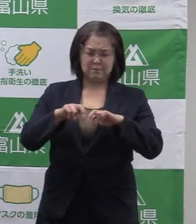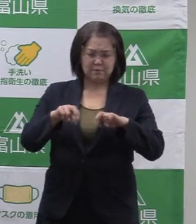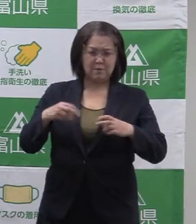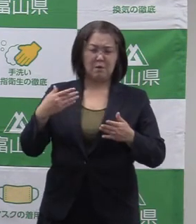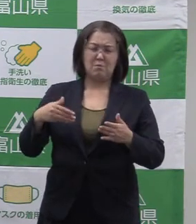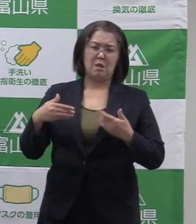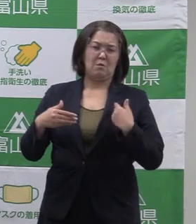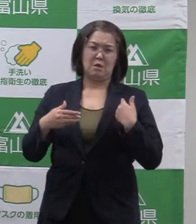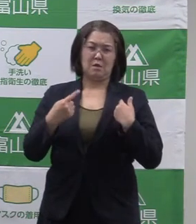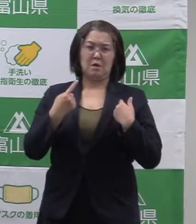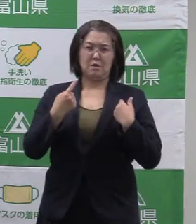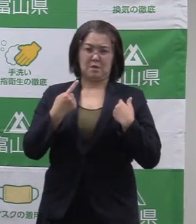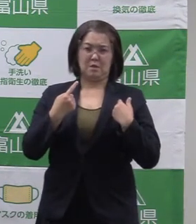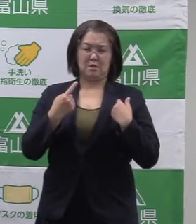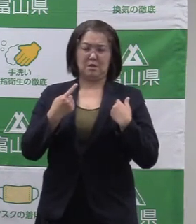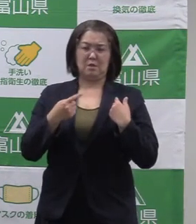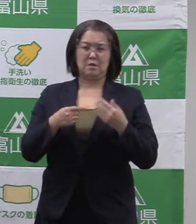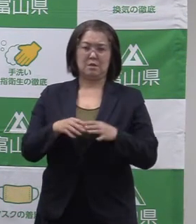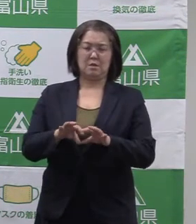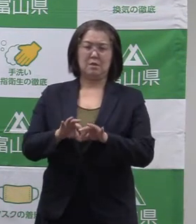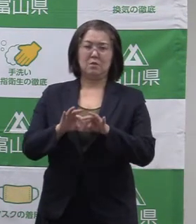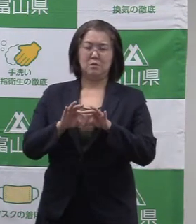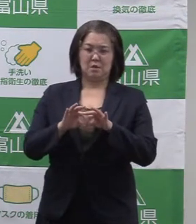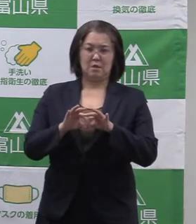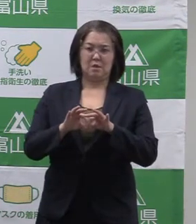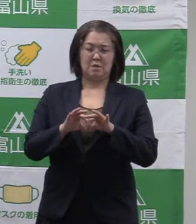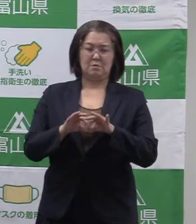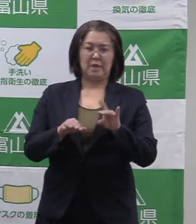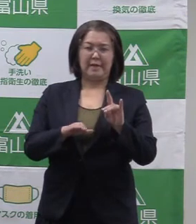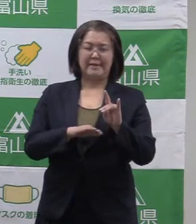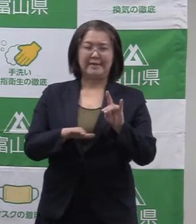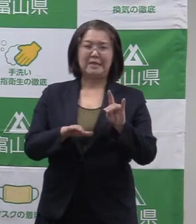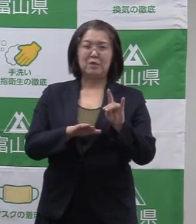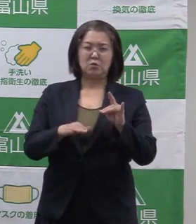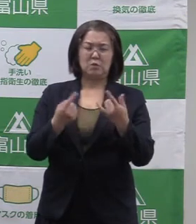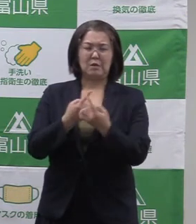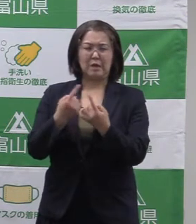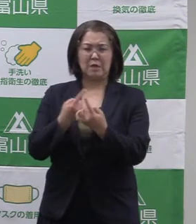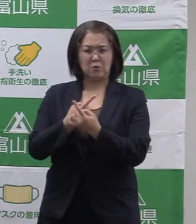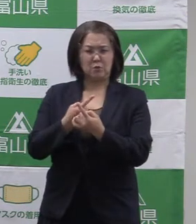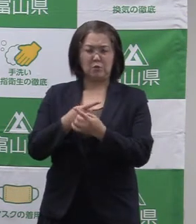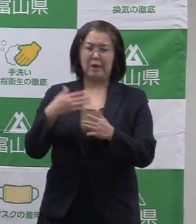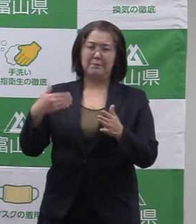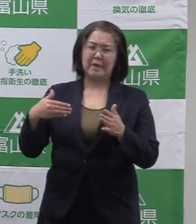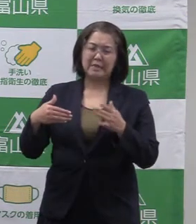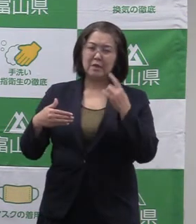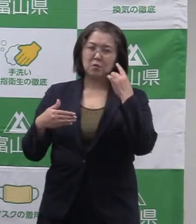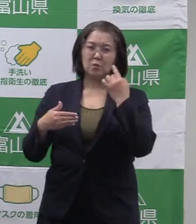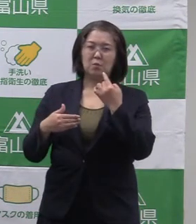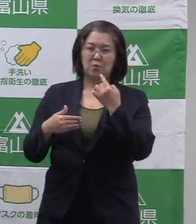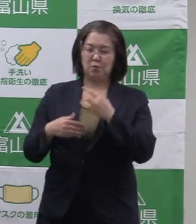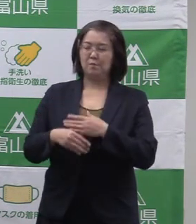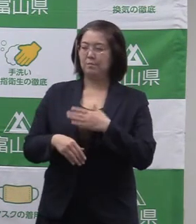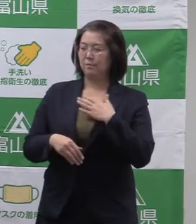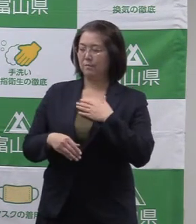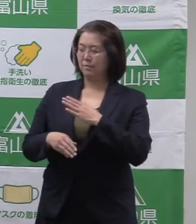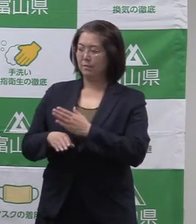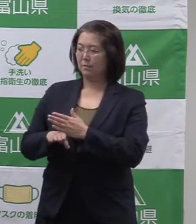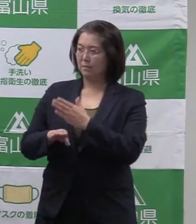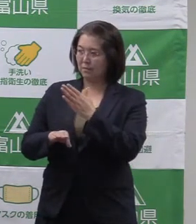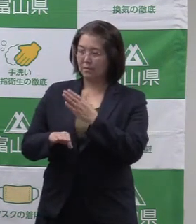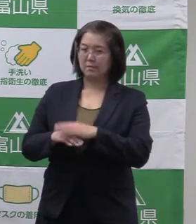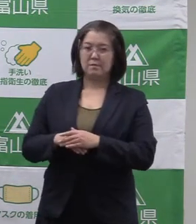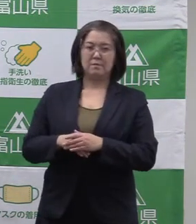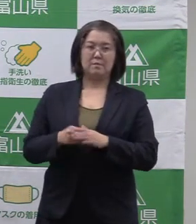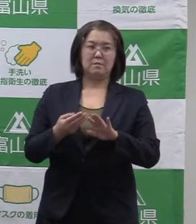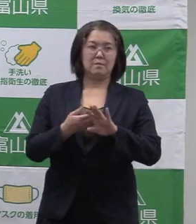点で、まだそれを基準をいじる時期ではないのではないかと思います。ありがとうございます。 はい、ござい